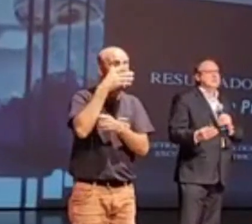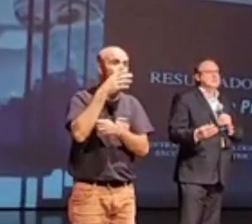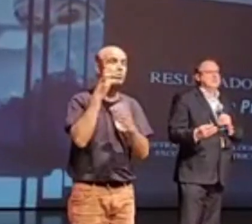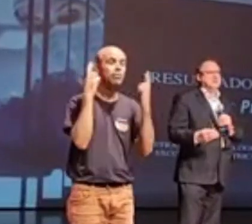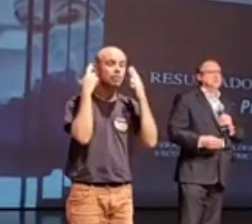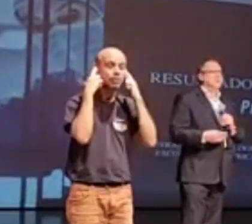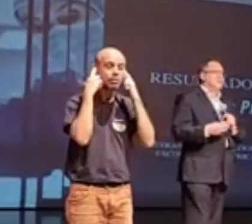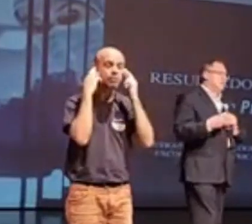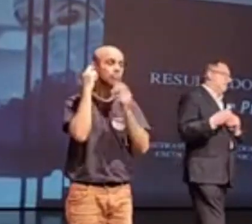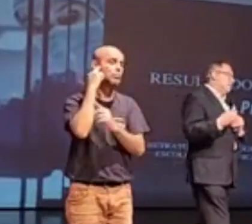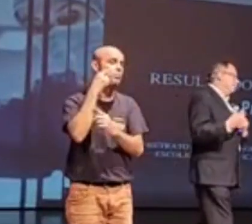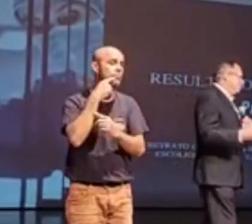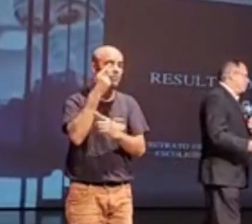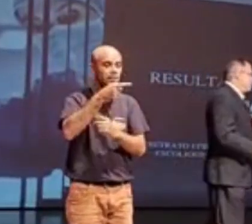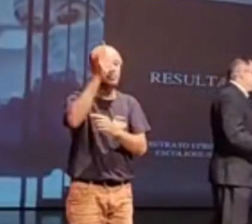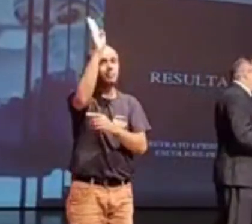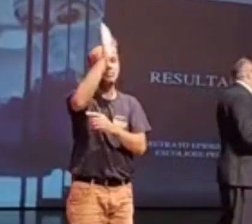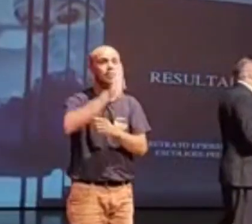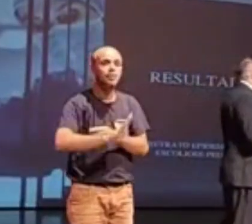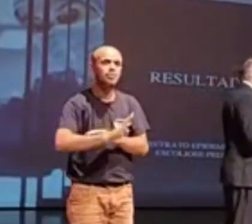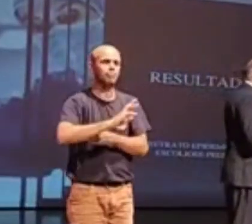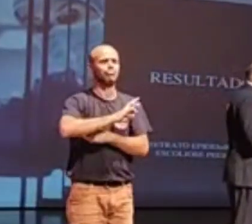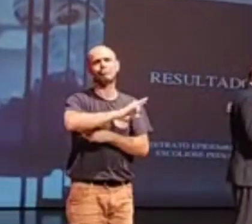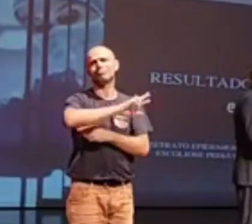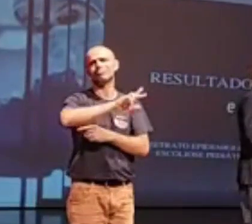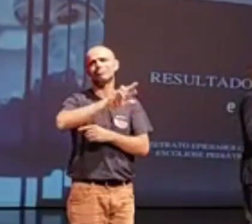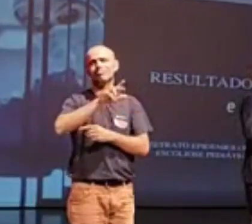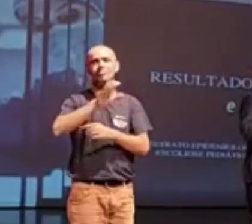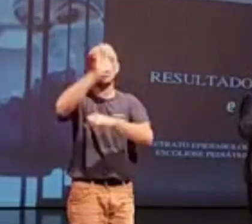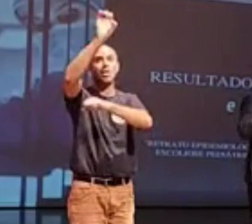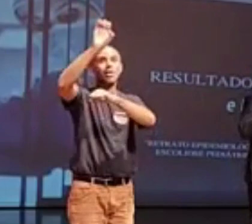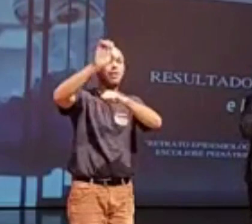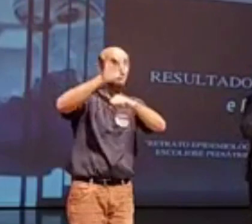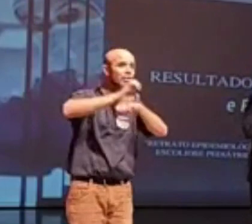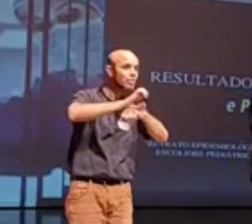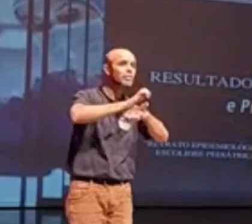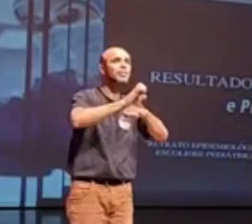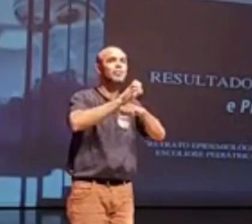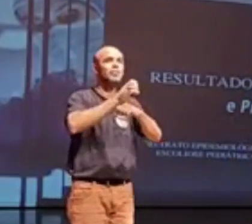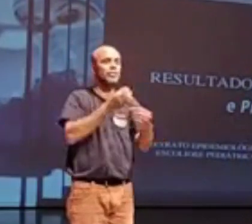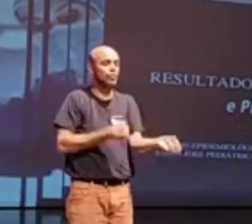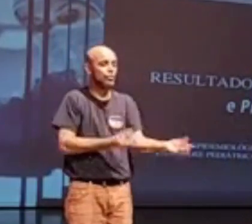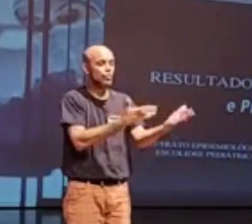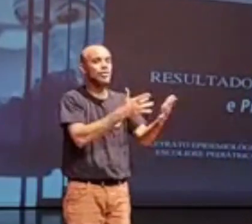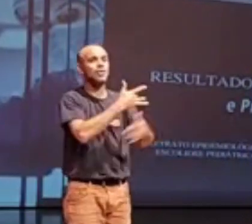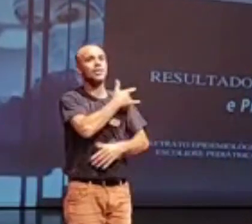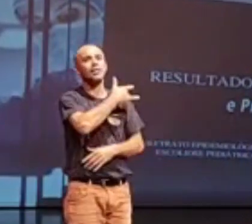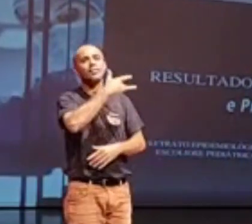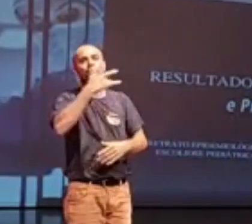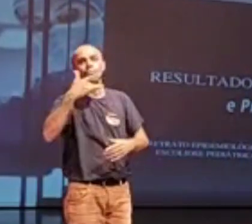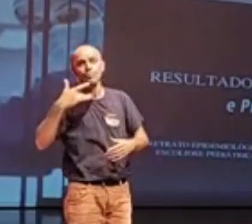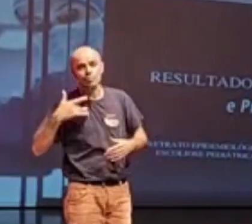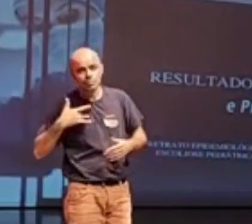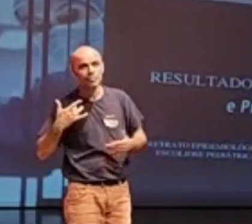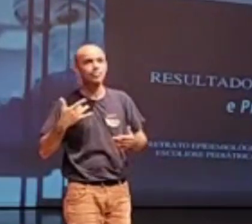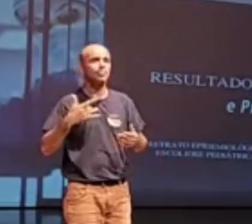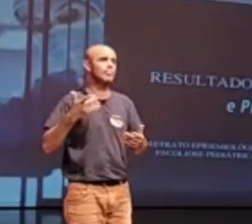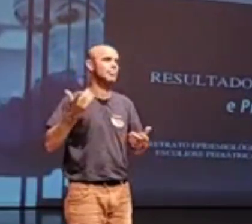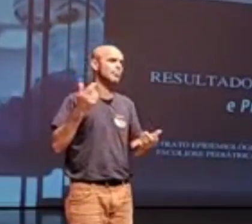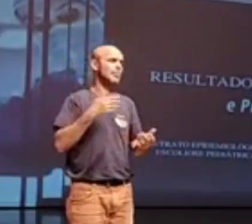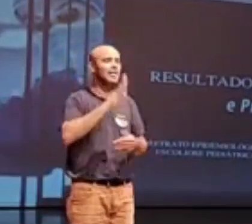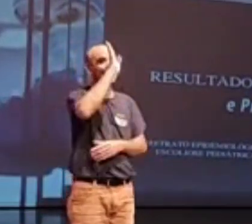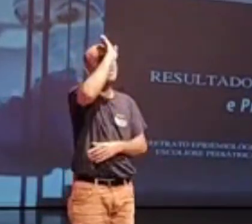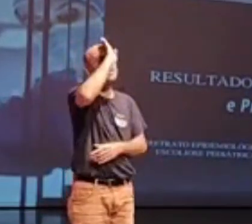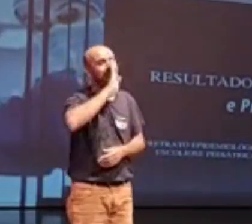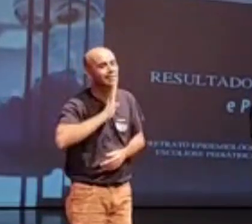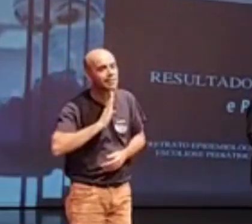só no Brasil, né? Todo o Estado que fornece saúde universal e gratuita